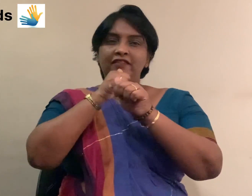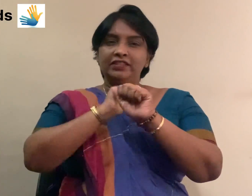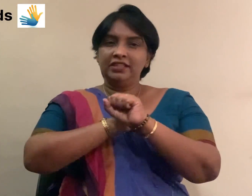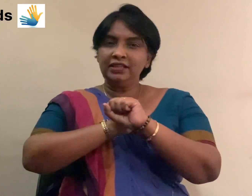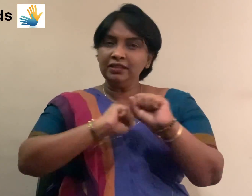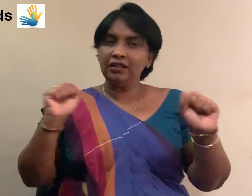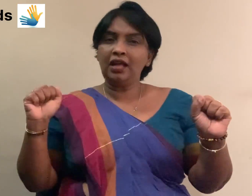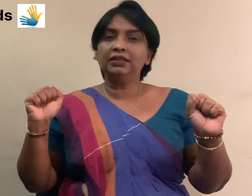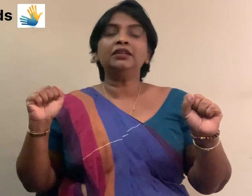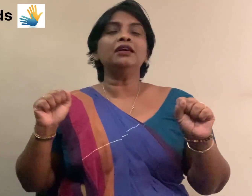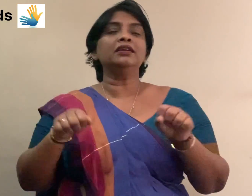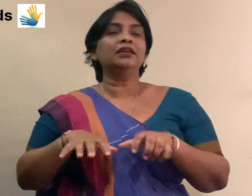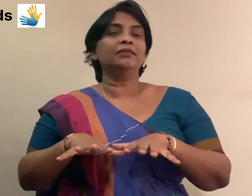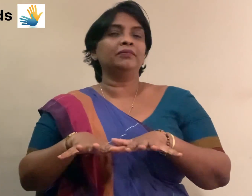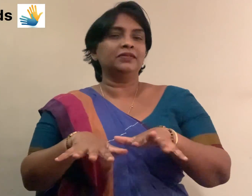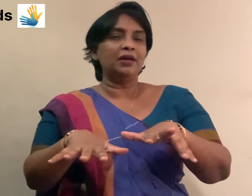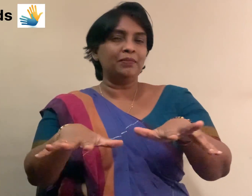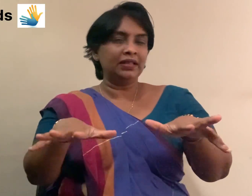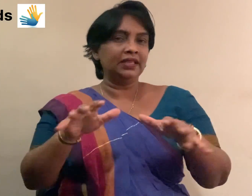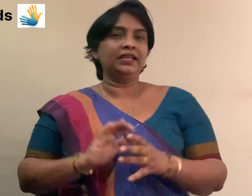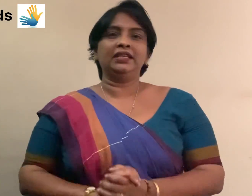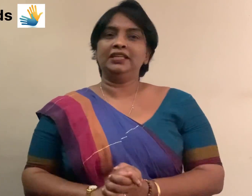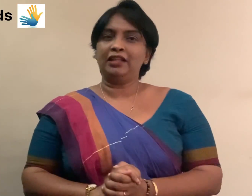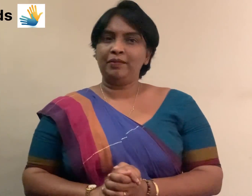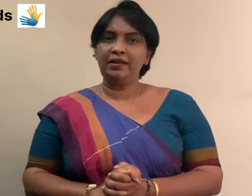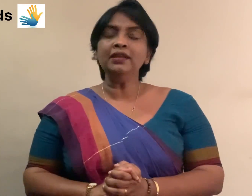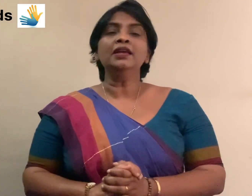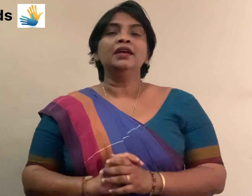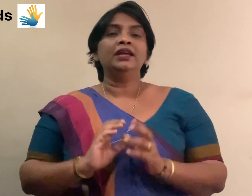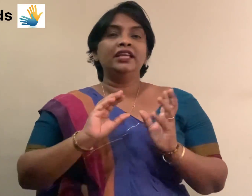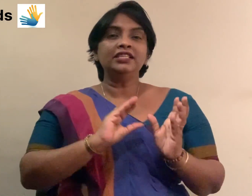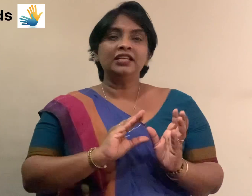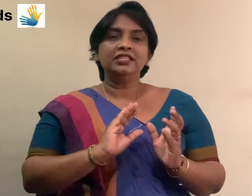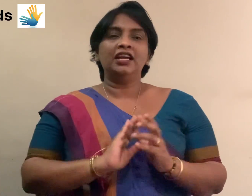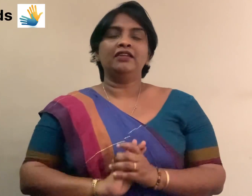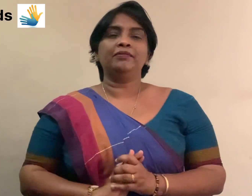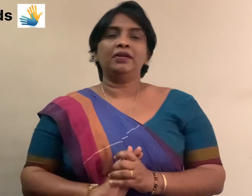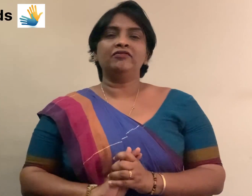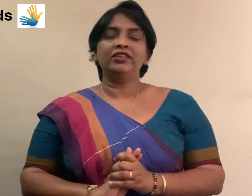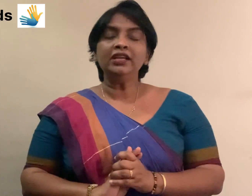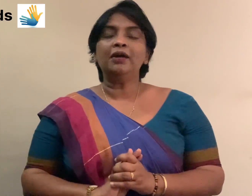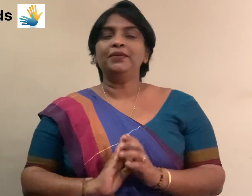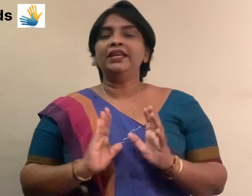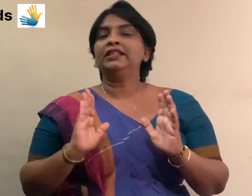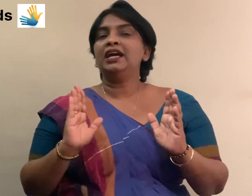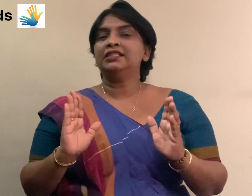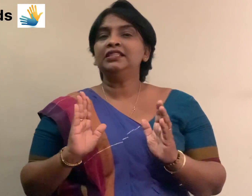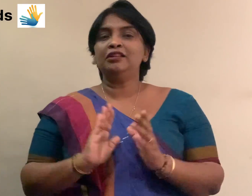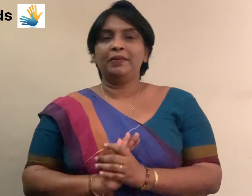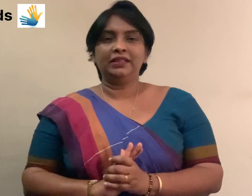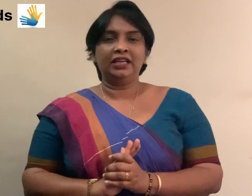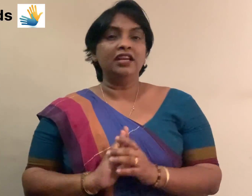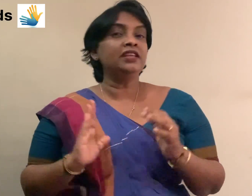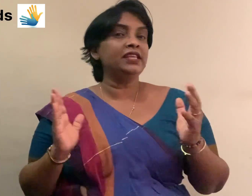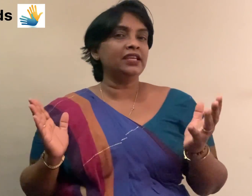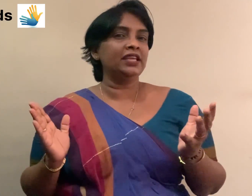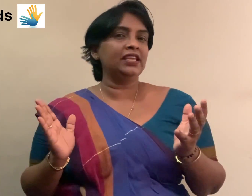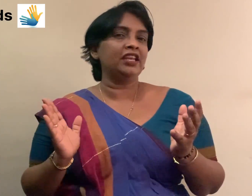වචන 4ක් සම්බන්ධ කරගෙන තමයි ඒ සංඥාවෙන් අපි ඒ අදහස ඉදිරිපත් කරන්නේ. නියඟය කියන්නේ